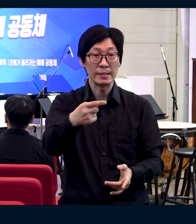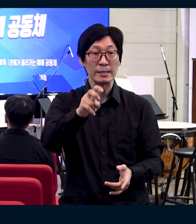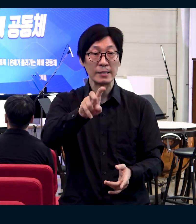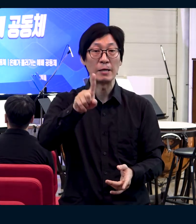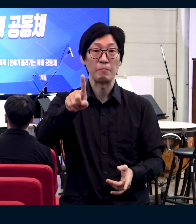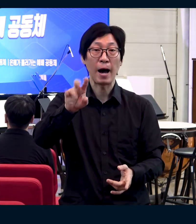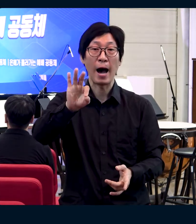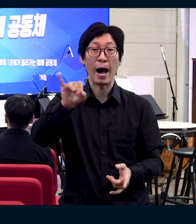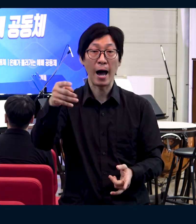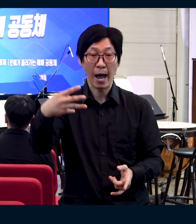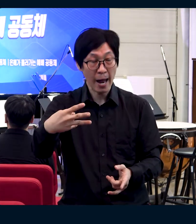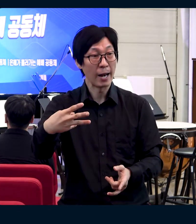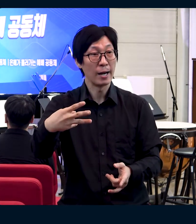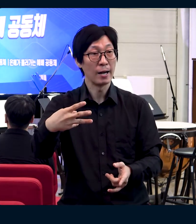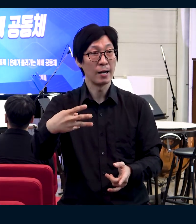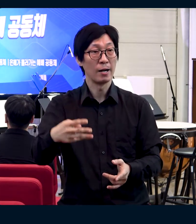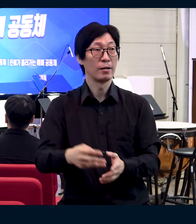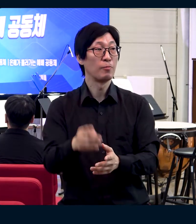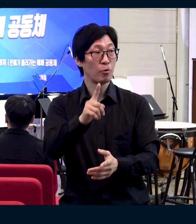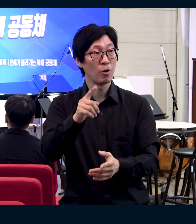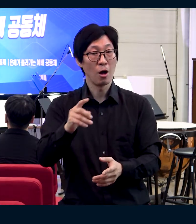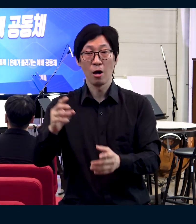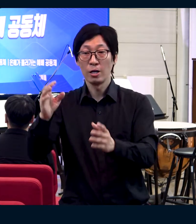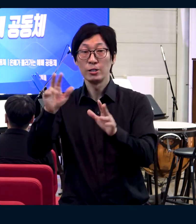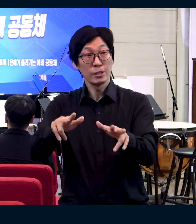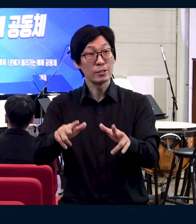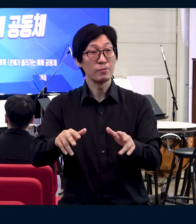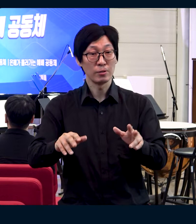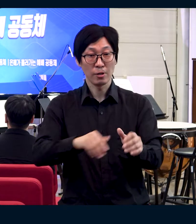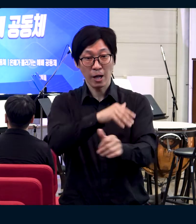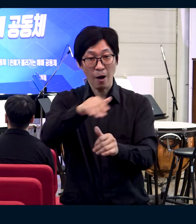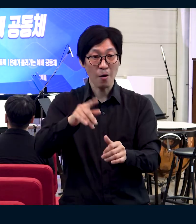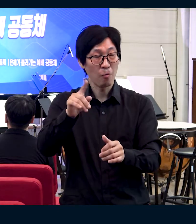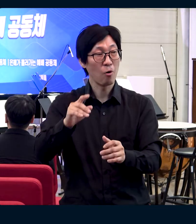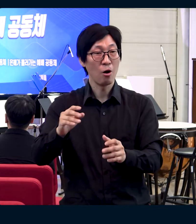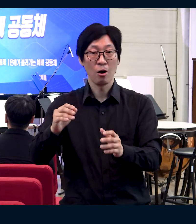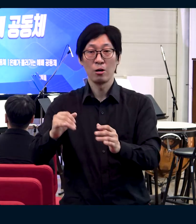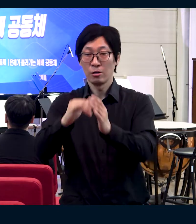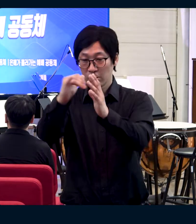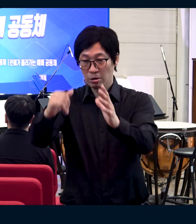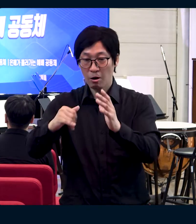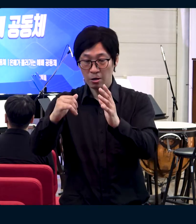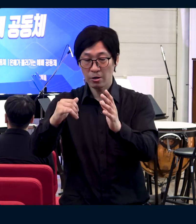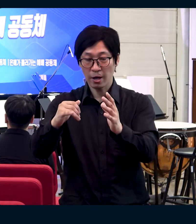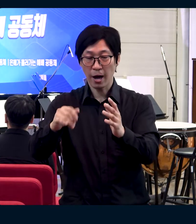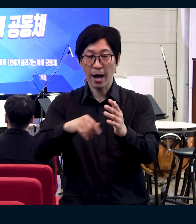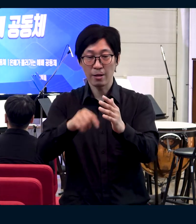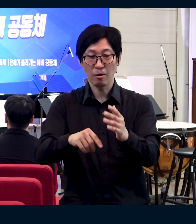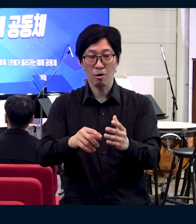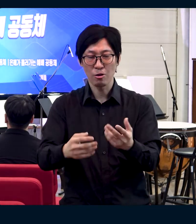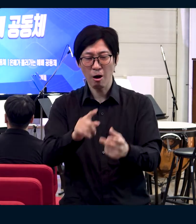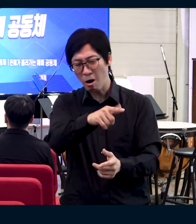후손은요, 성경과 역사 속에서 정말 얼마나 엄청난 갈등을 일으킨 사람들인지,